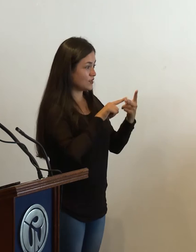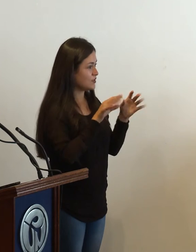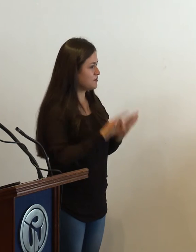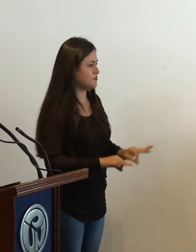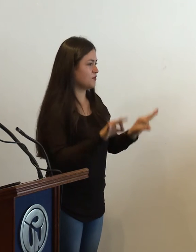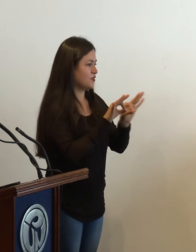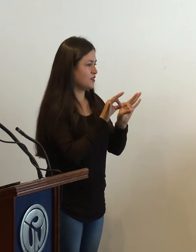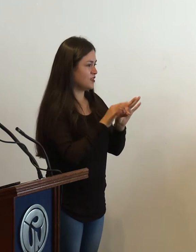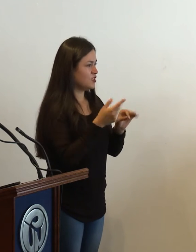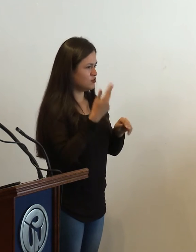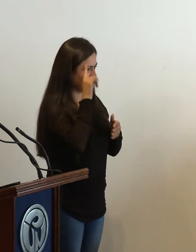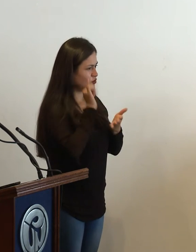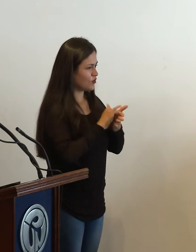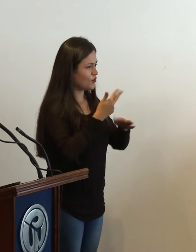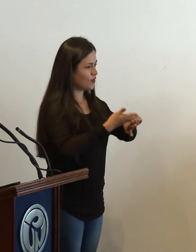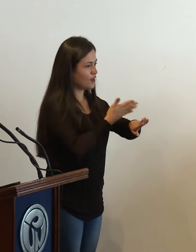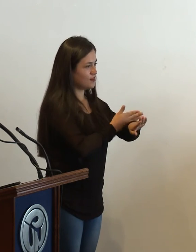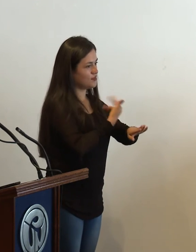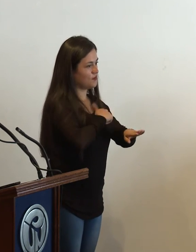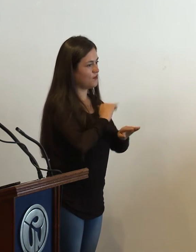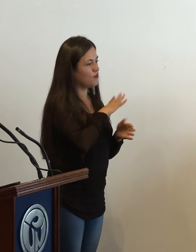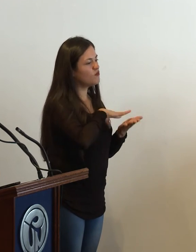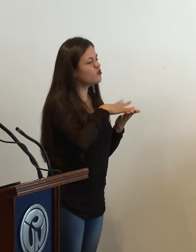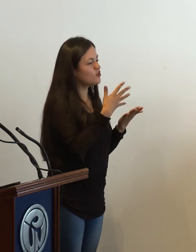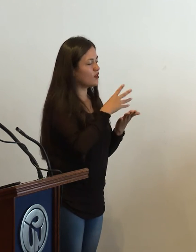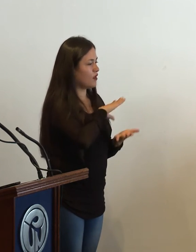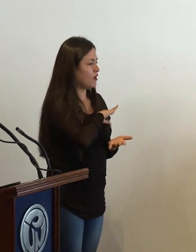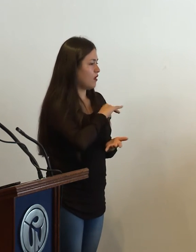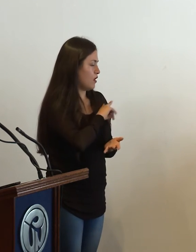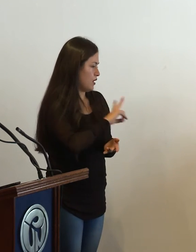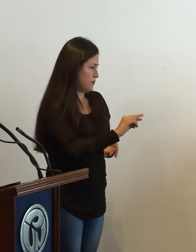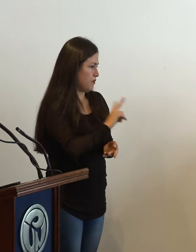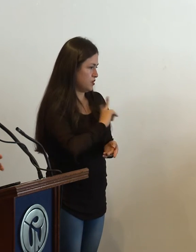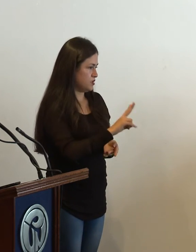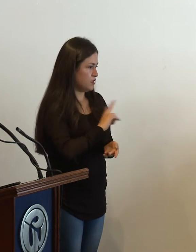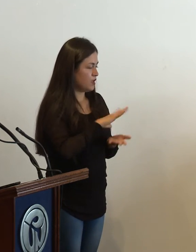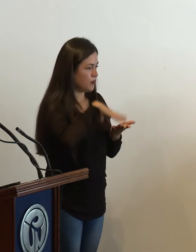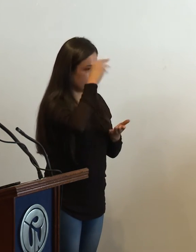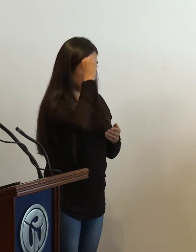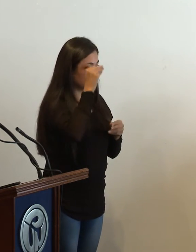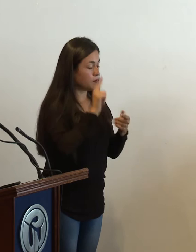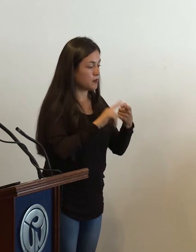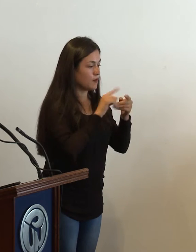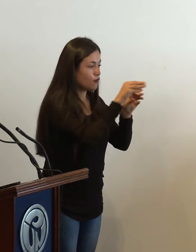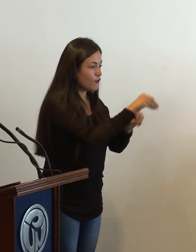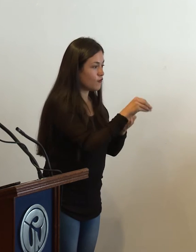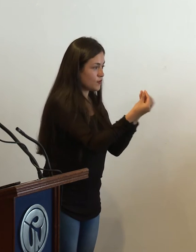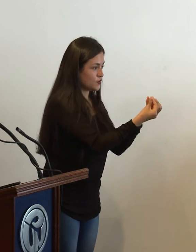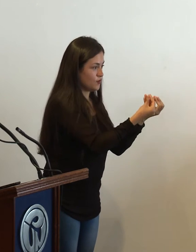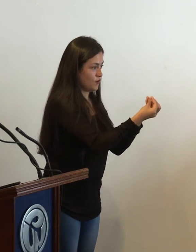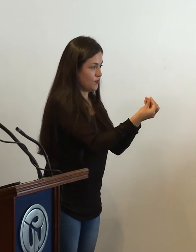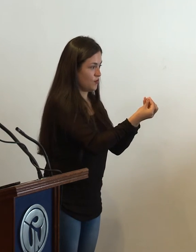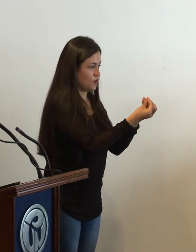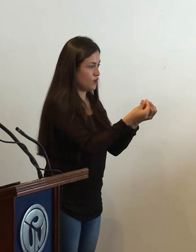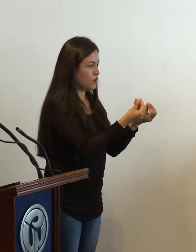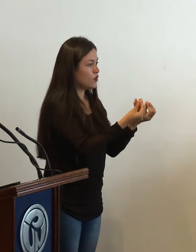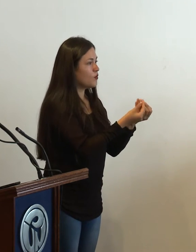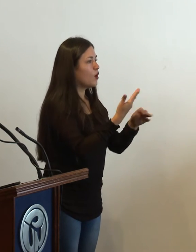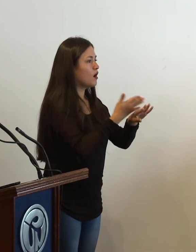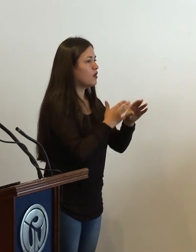que aprendimos en la Universidad del Valle. Como les decía, desde un comienzo la formación del grupo, de